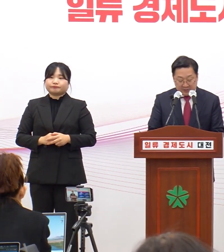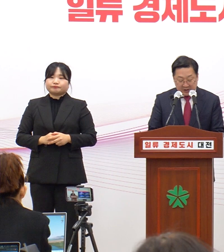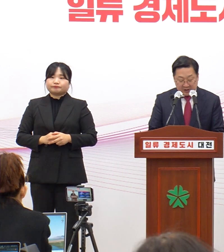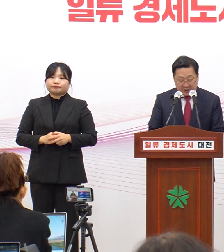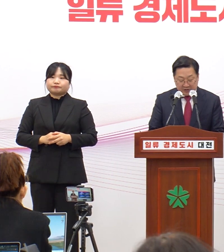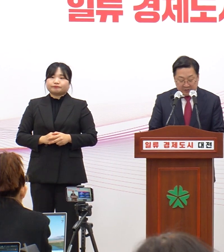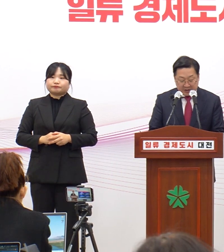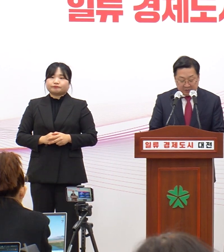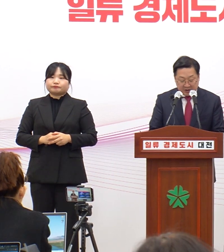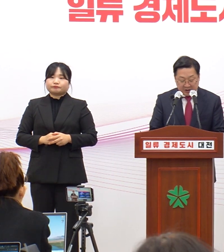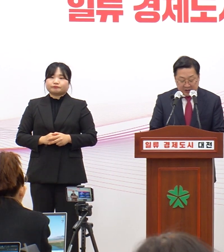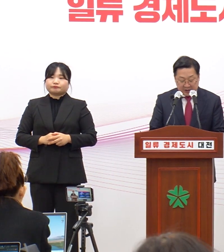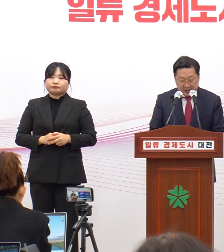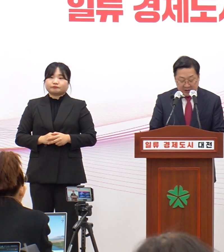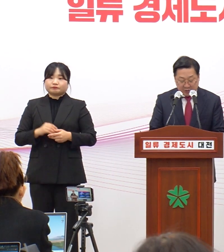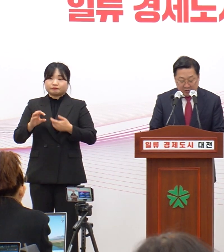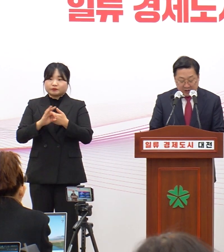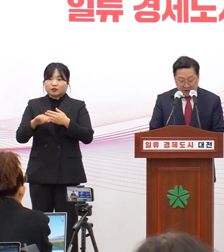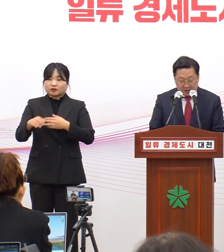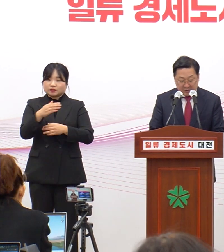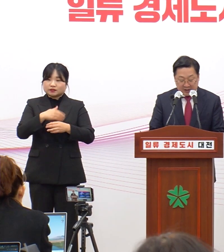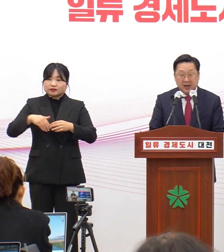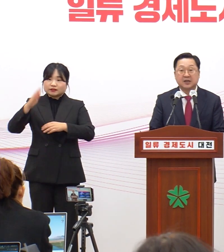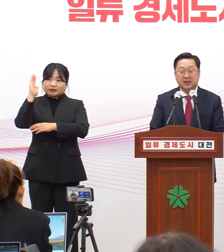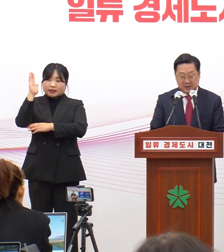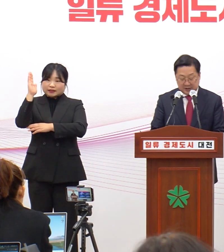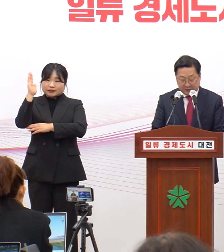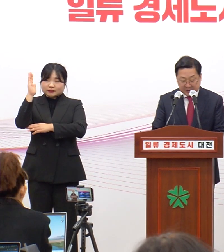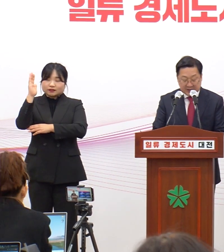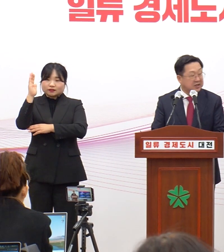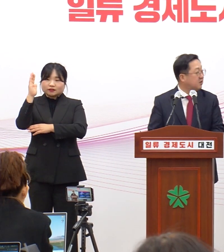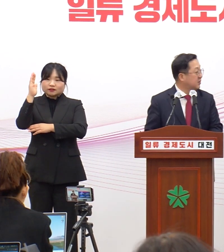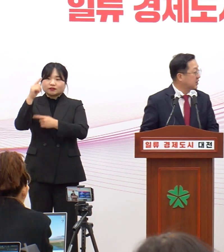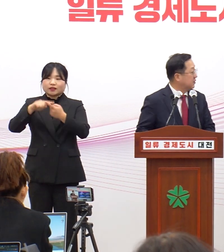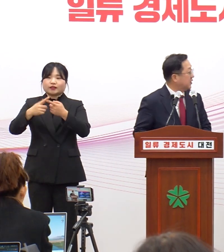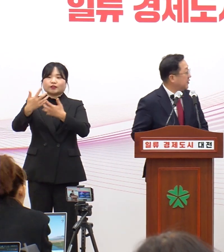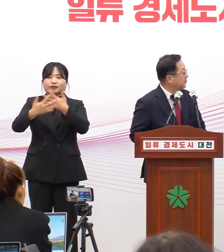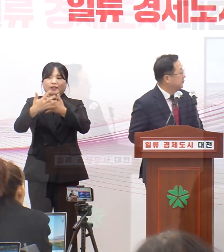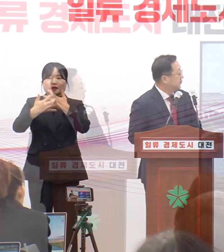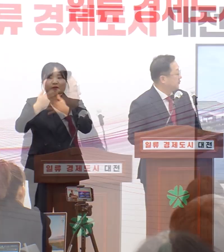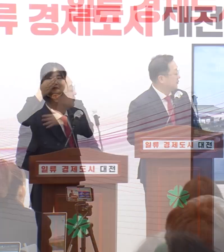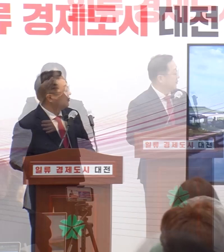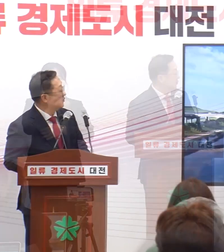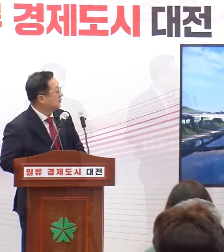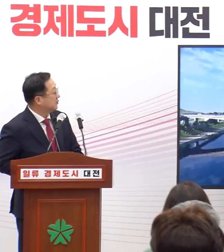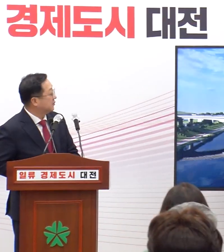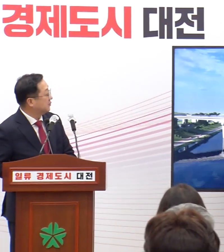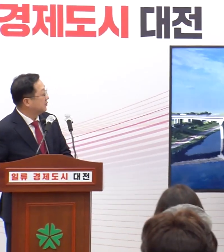그럼 앞서 말씀드린 디자인을 표현한 영상을 잠깐 신청하시겠습니다.